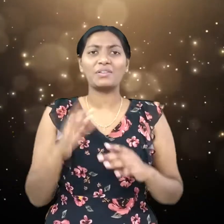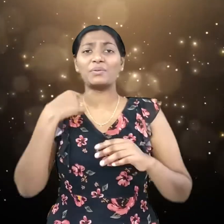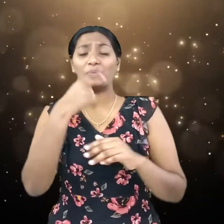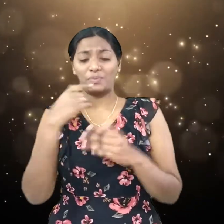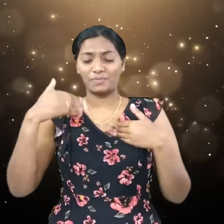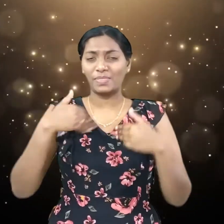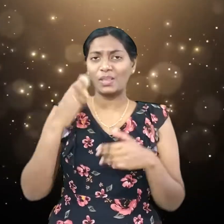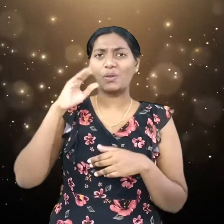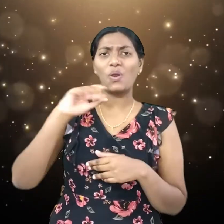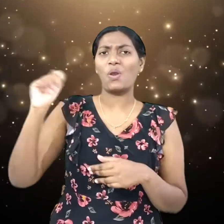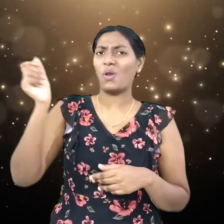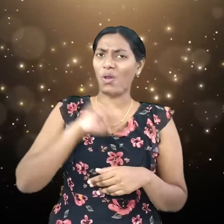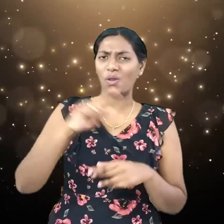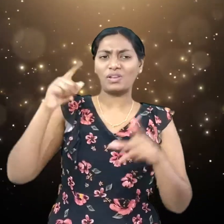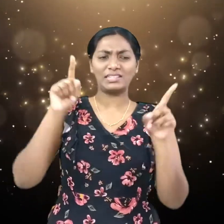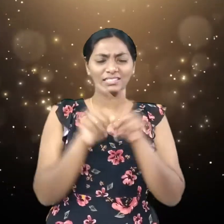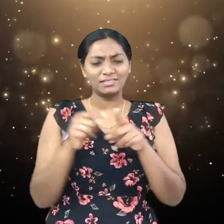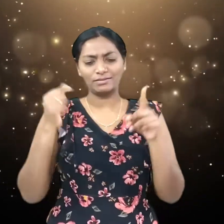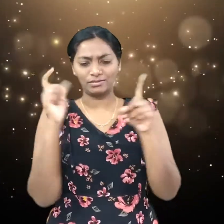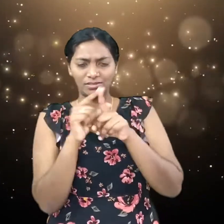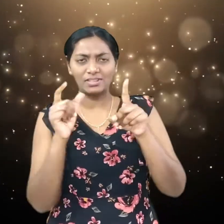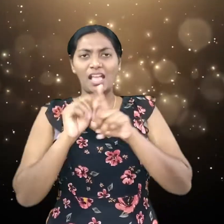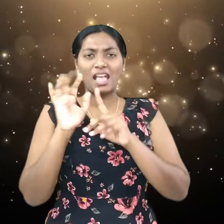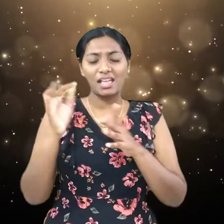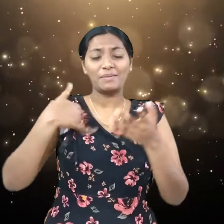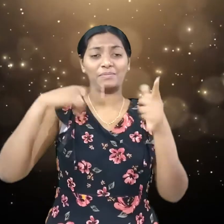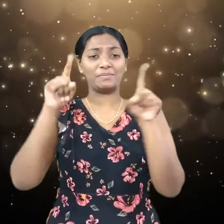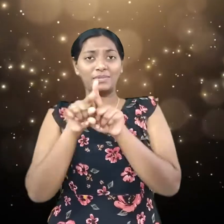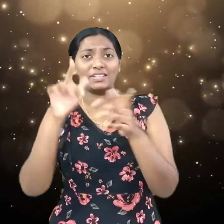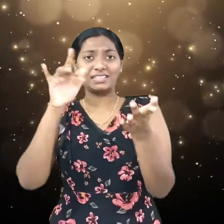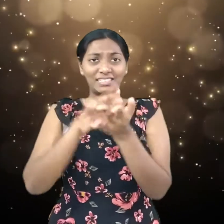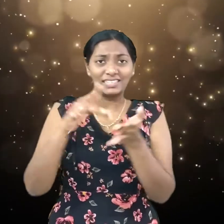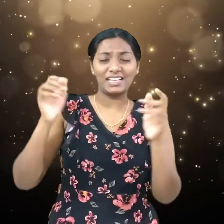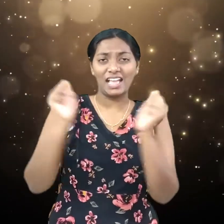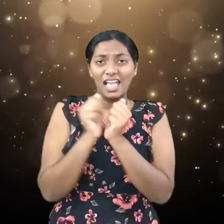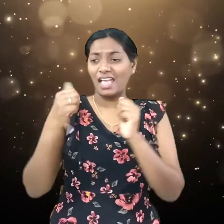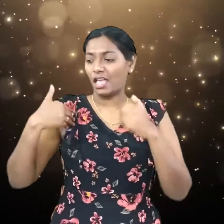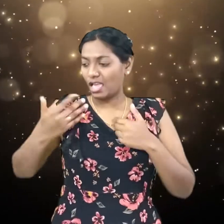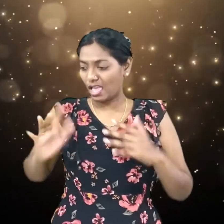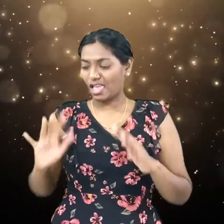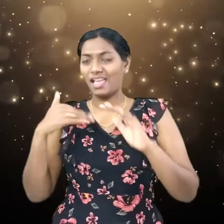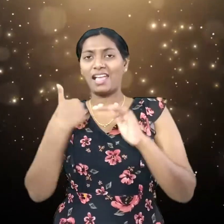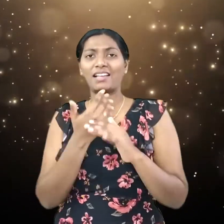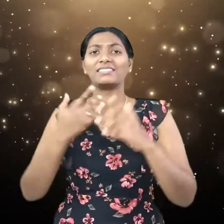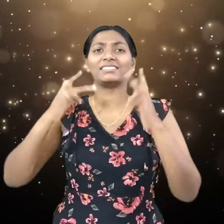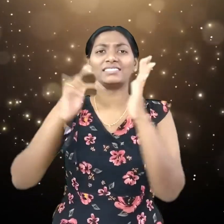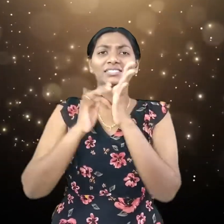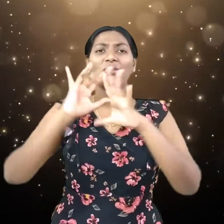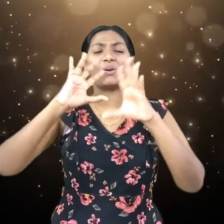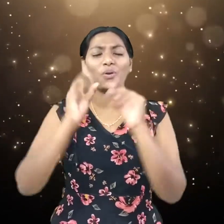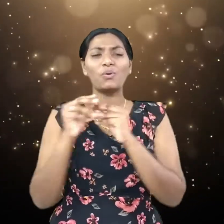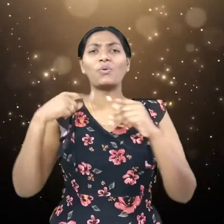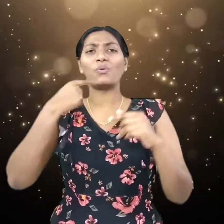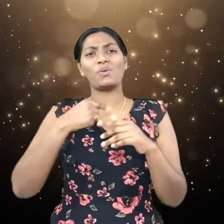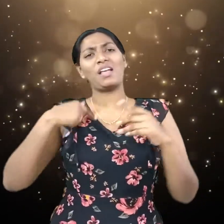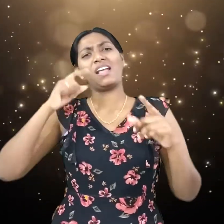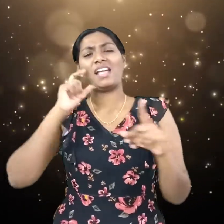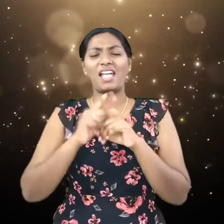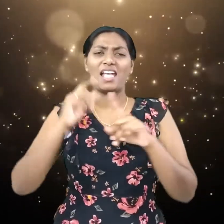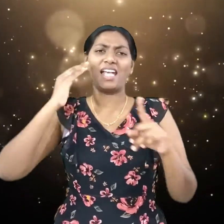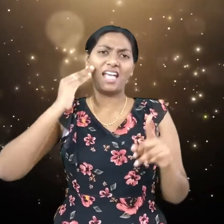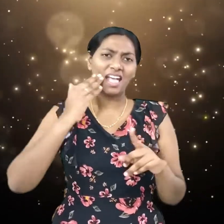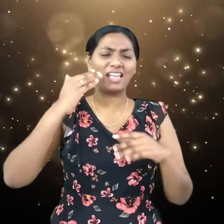वो हूँ जो वो कहता, वहाँ हूँ जहाँ मेरे पास, मेरे पास जो वो कहता, मैं कौन हूँ